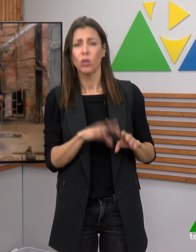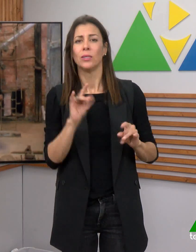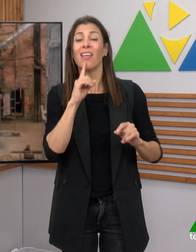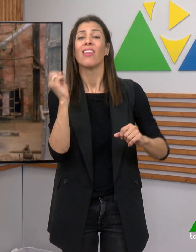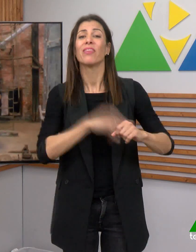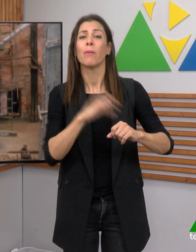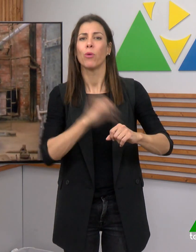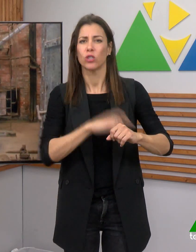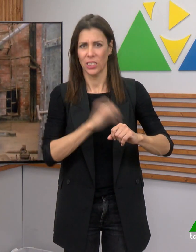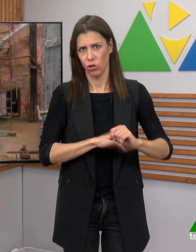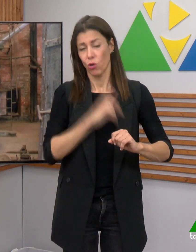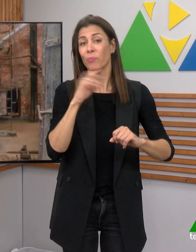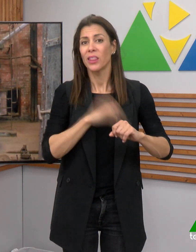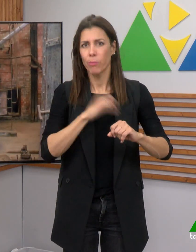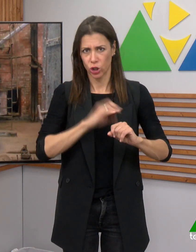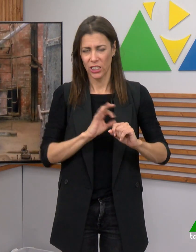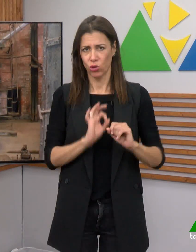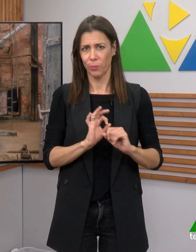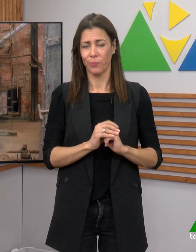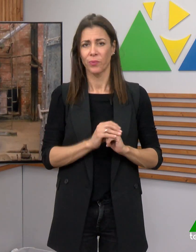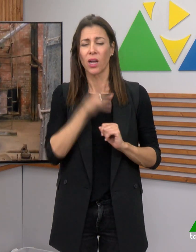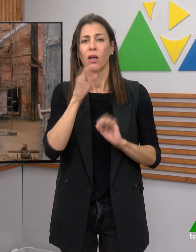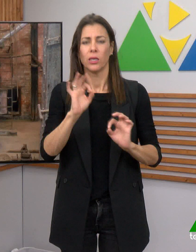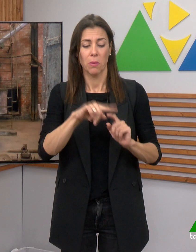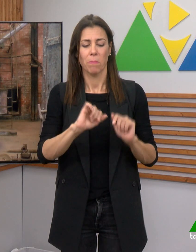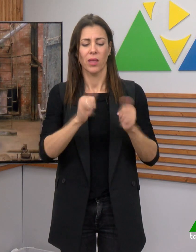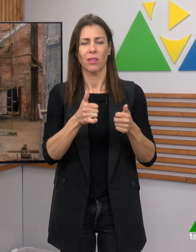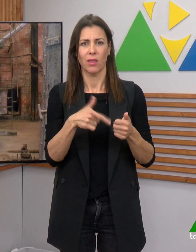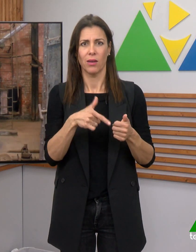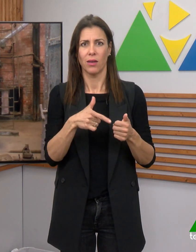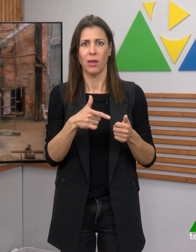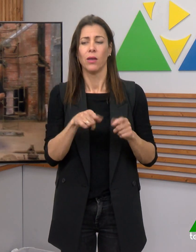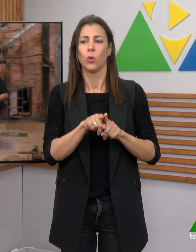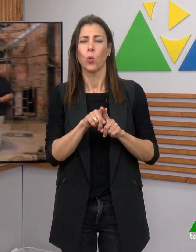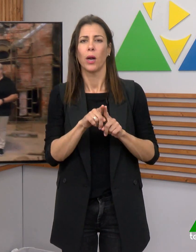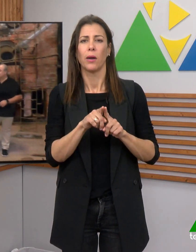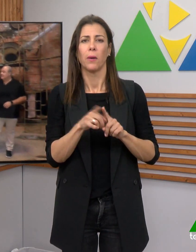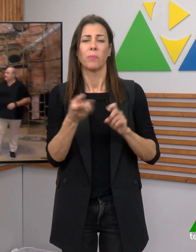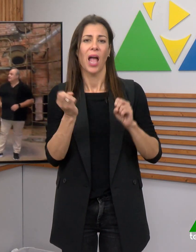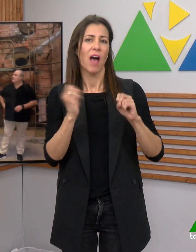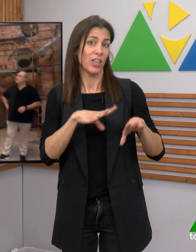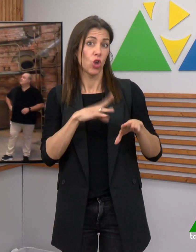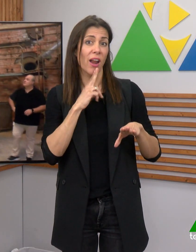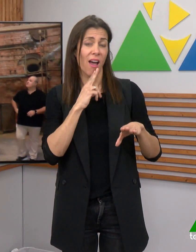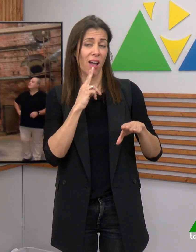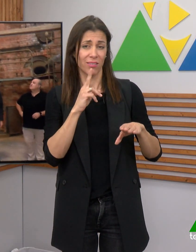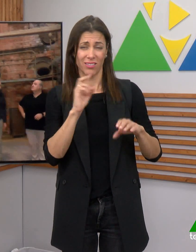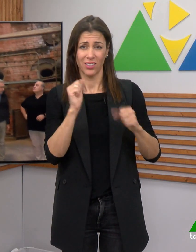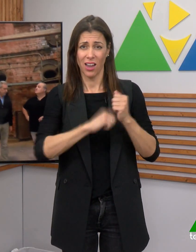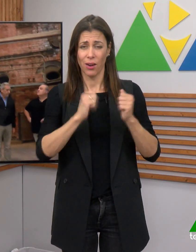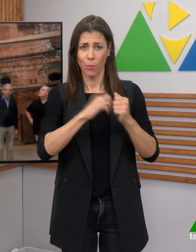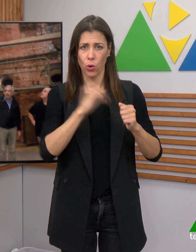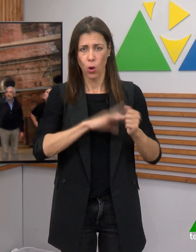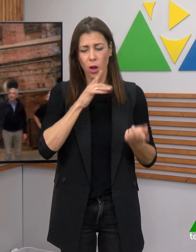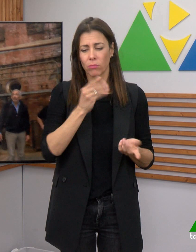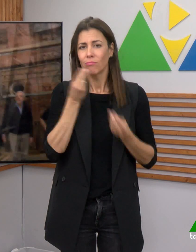de fuel oil, seguramente, ¿no? Esto es lo que empieza, se abandona el tema del carbón y se sustituye por fuente de